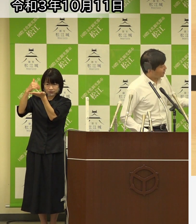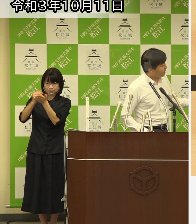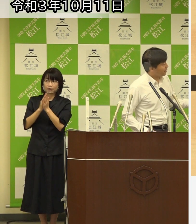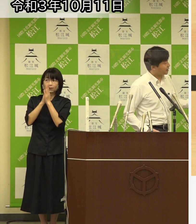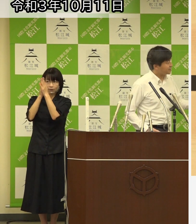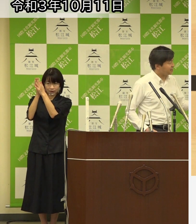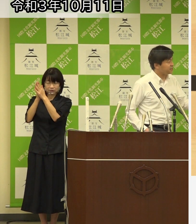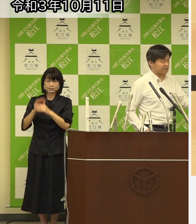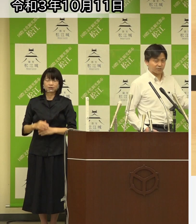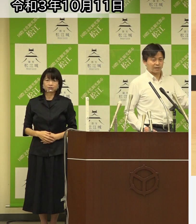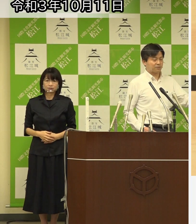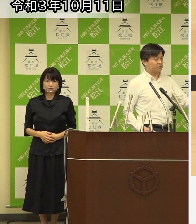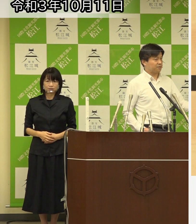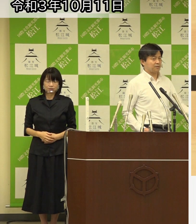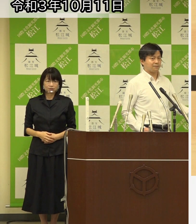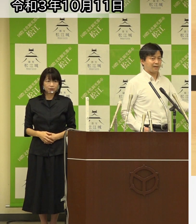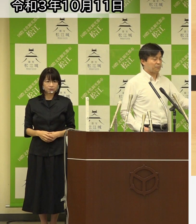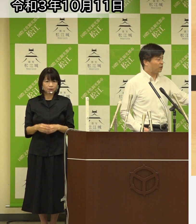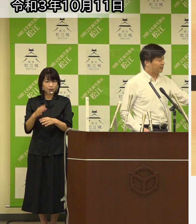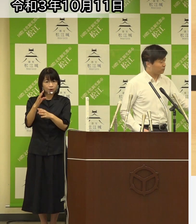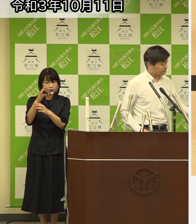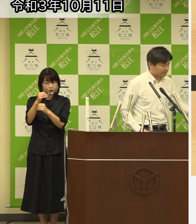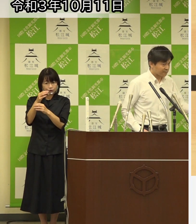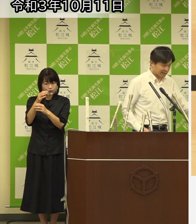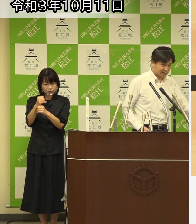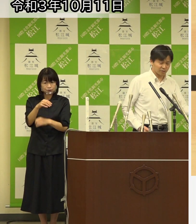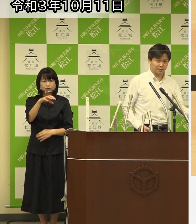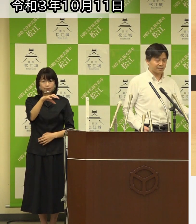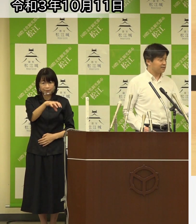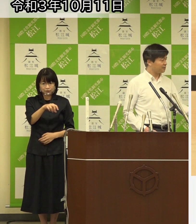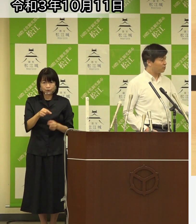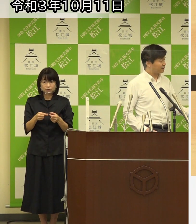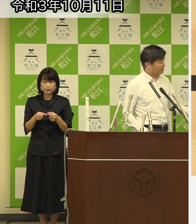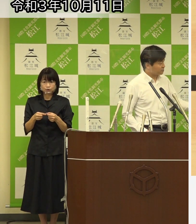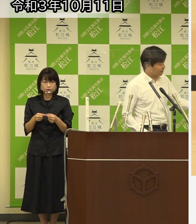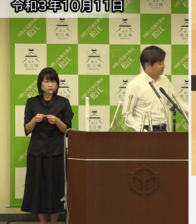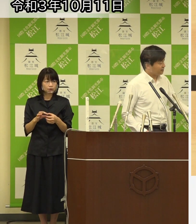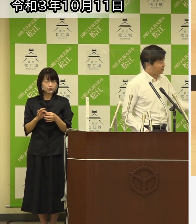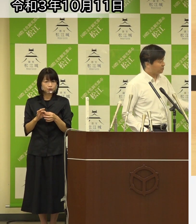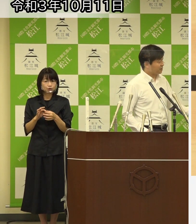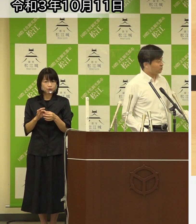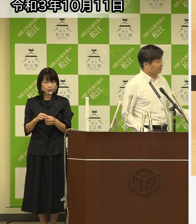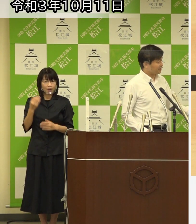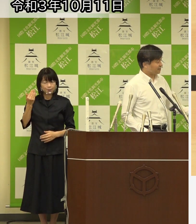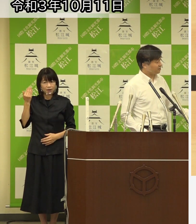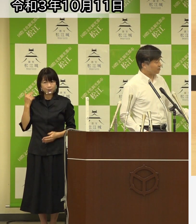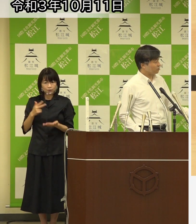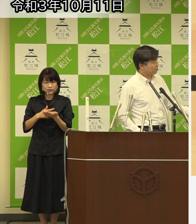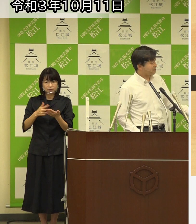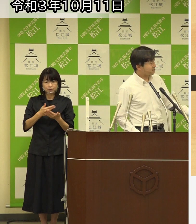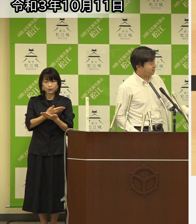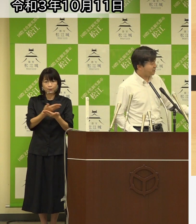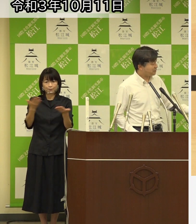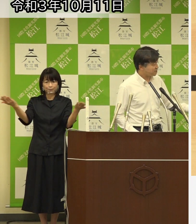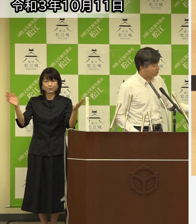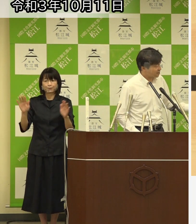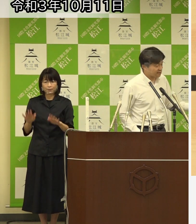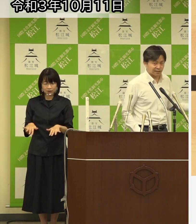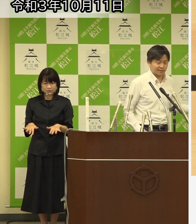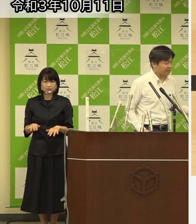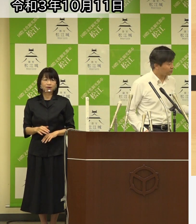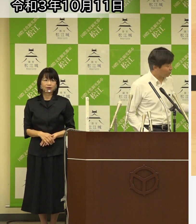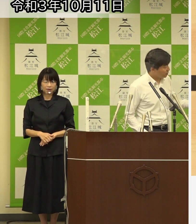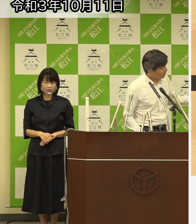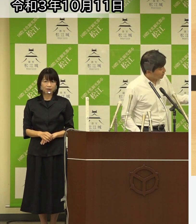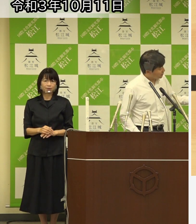的な開催日時と会場については、もう記者の皆さんにはもうあらかじめ見てもいただいているかと思いますが、今一度見